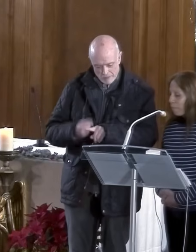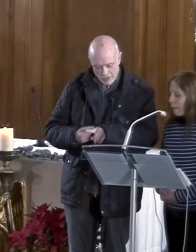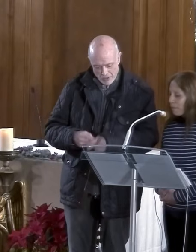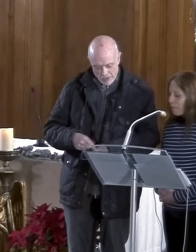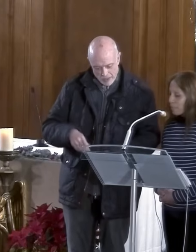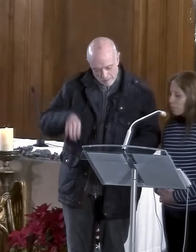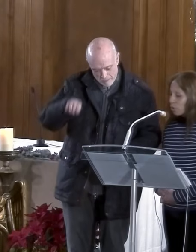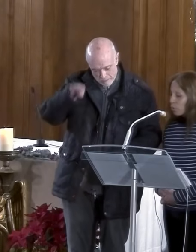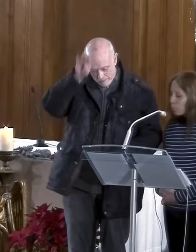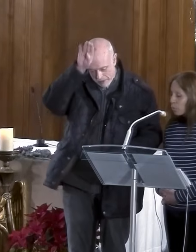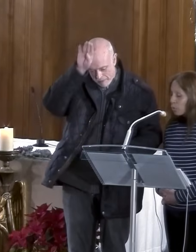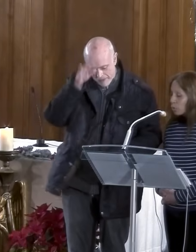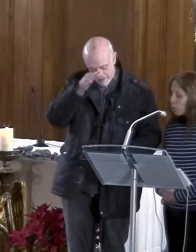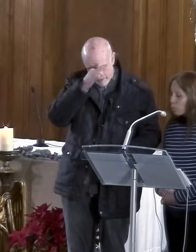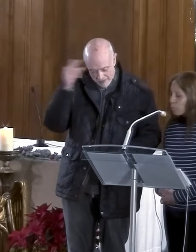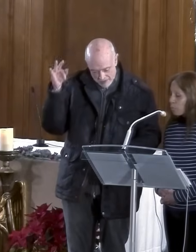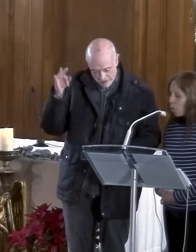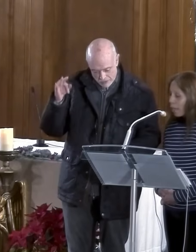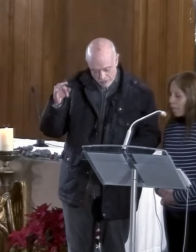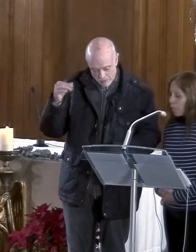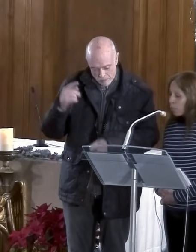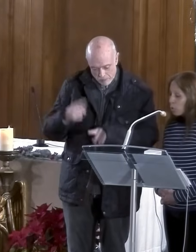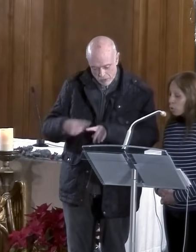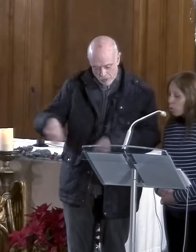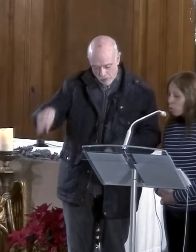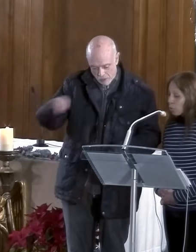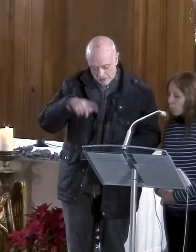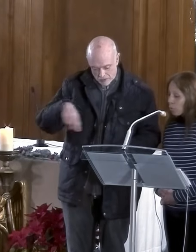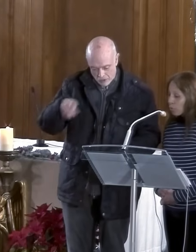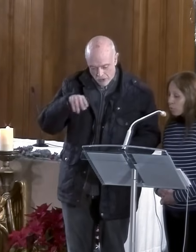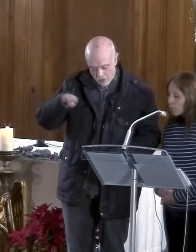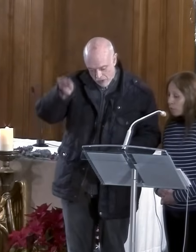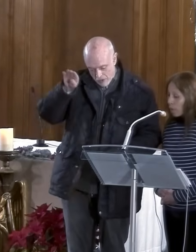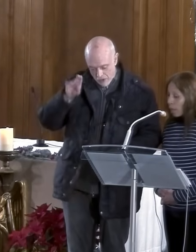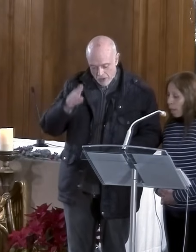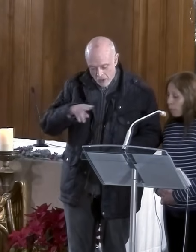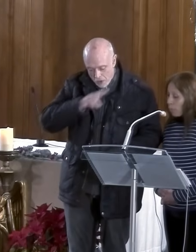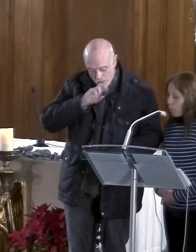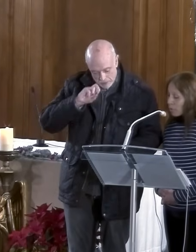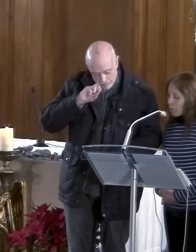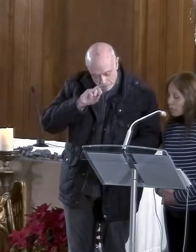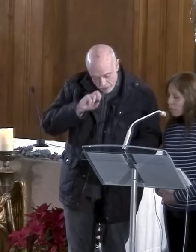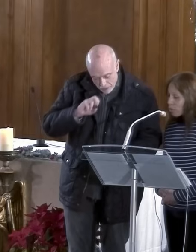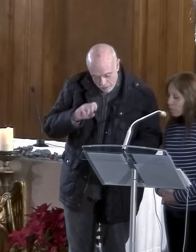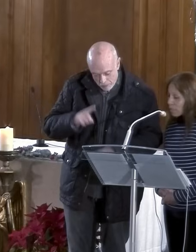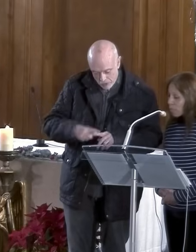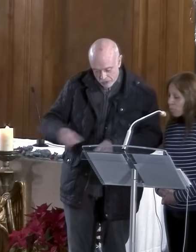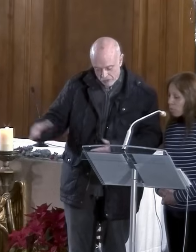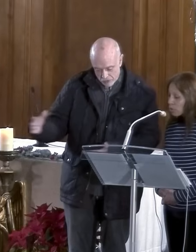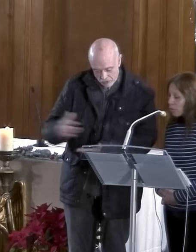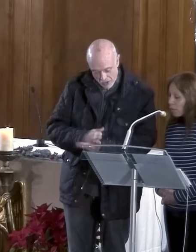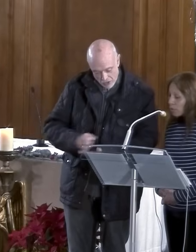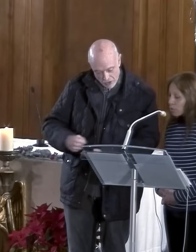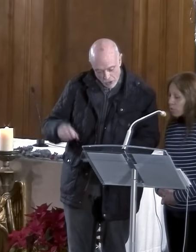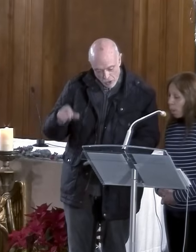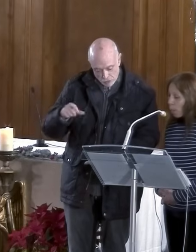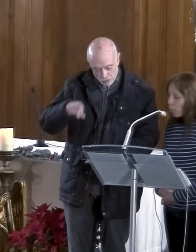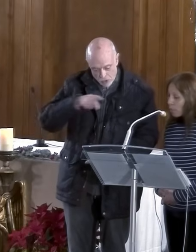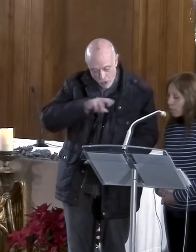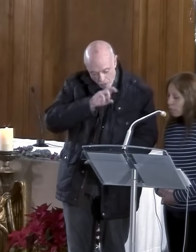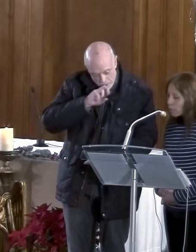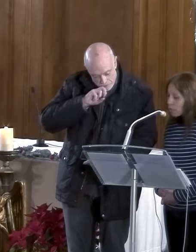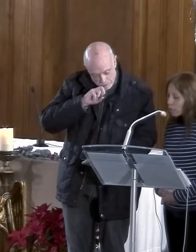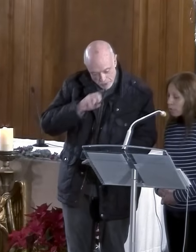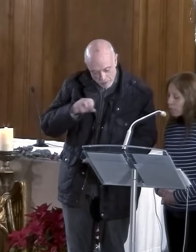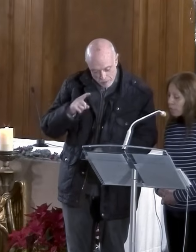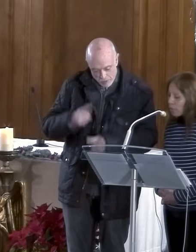Por el Papa Francisco, por nuestro obispo y por todos los obispos, por los sacerdotes y por los diáconos, por